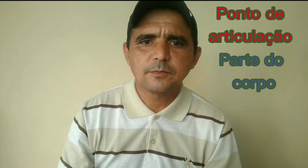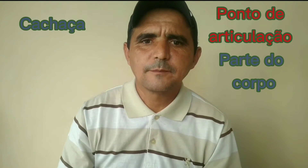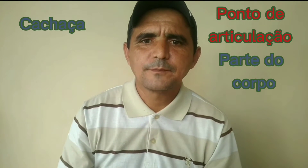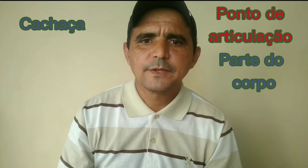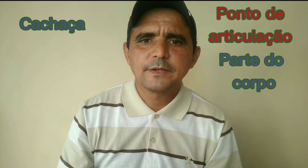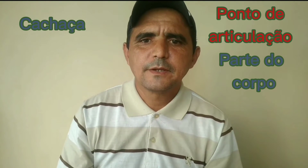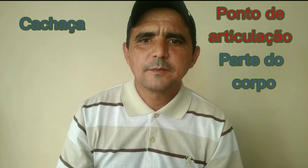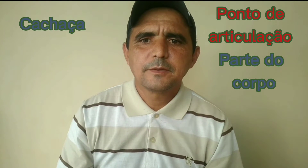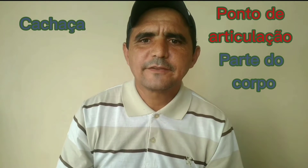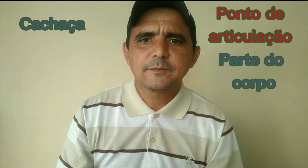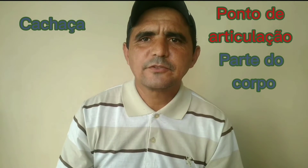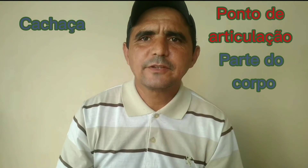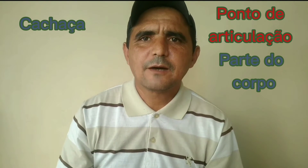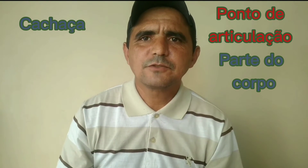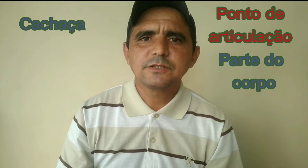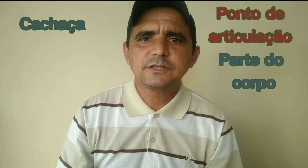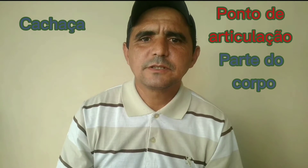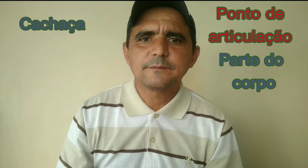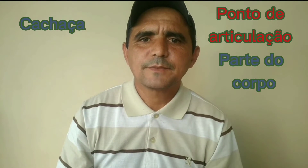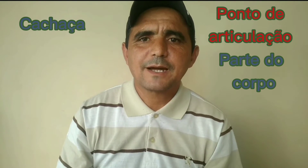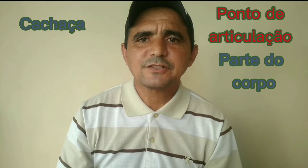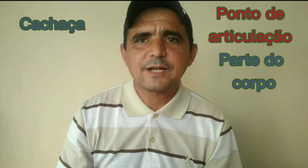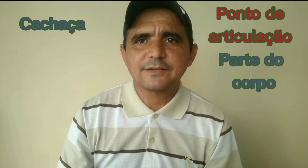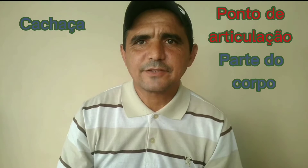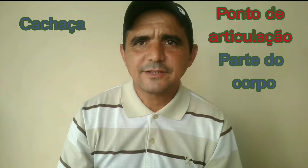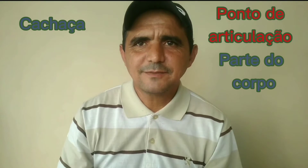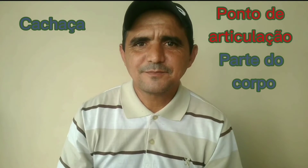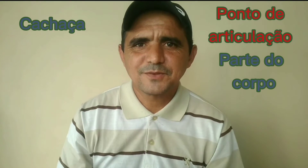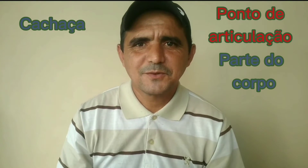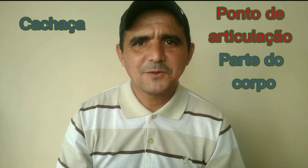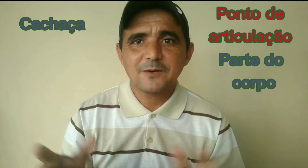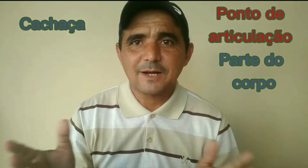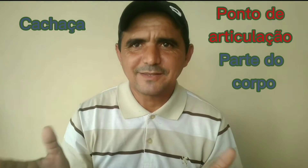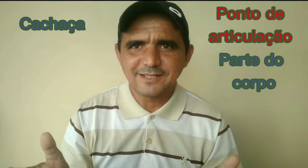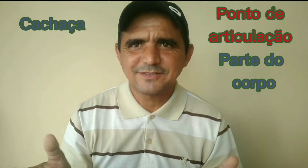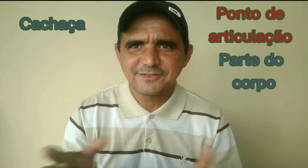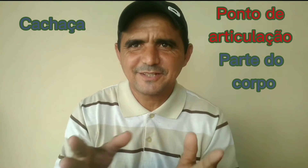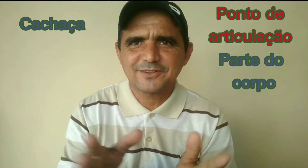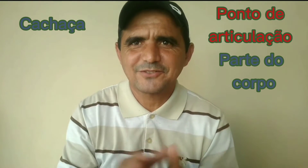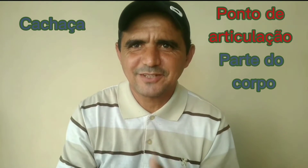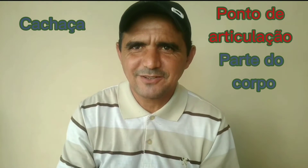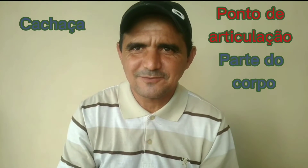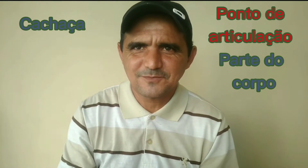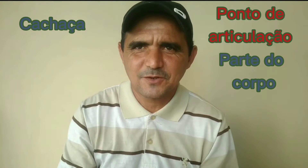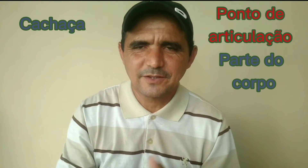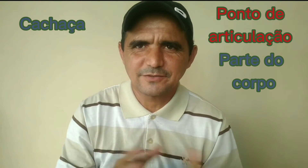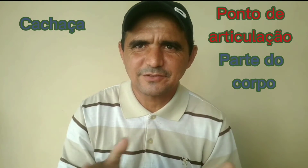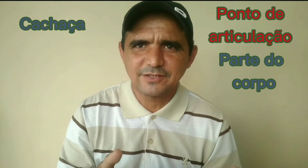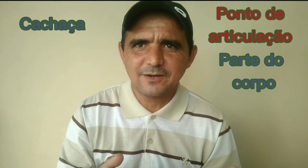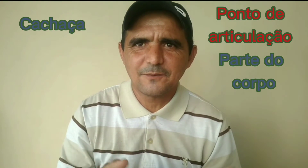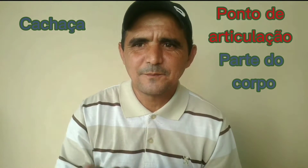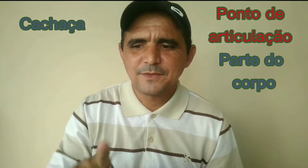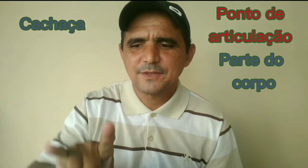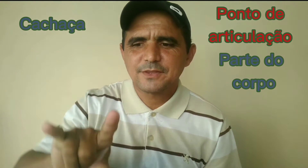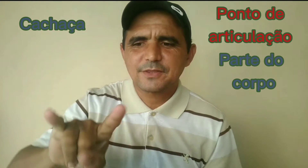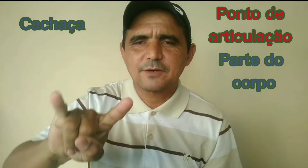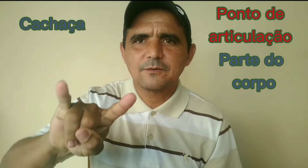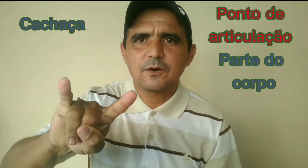corpo. Por exemplo, o sinal de cachaça, né? Ou aguardente. Você conhece qual é o sinal? Qual é esse sinal? Então,